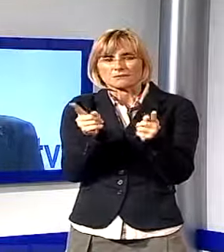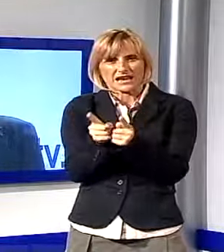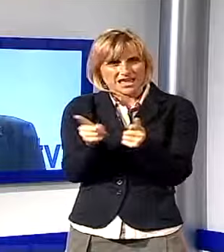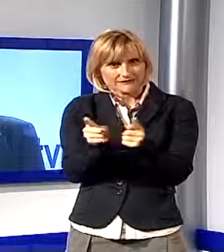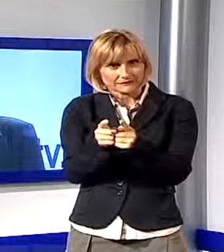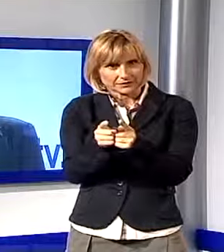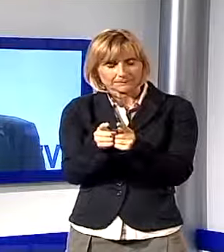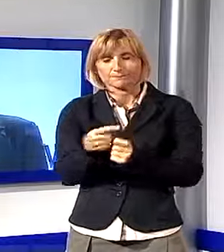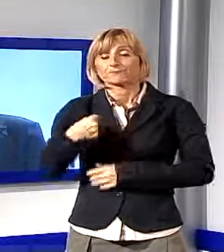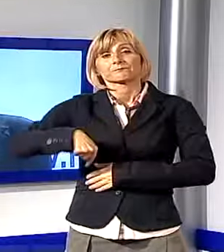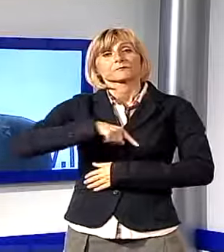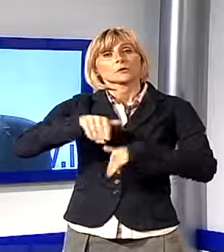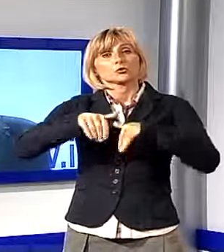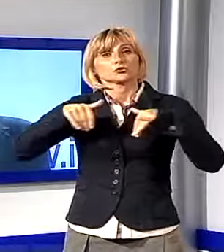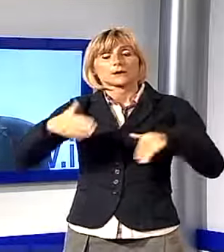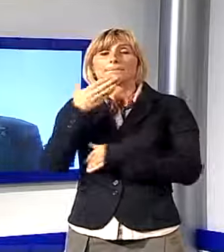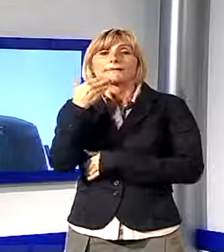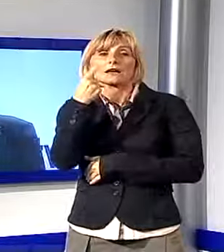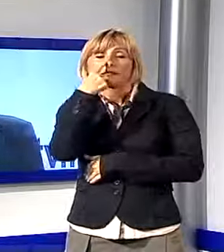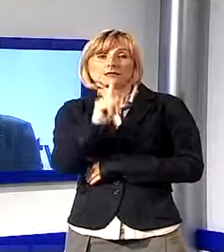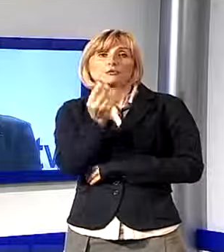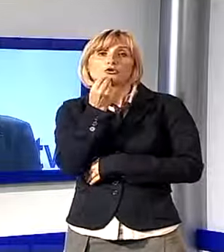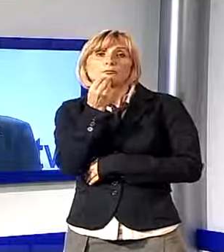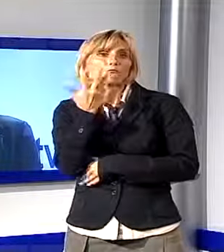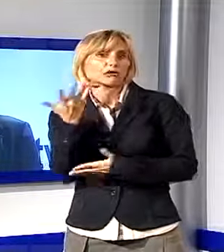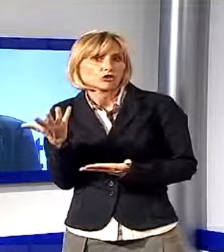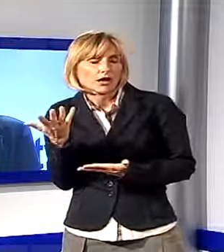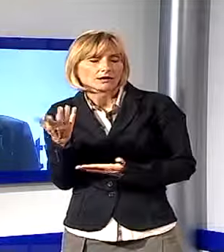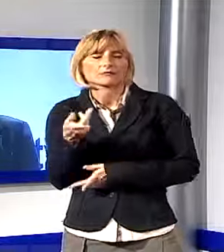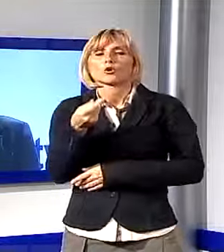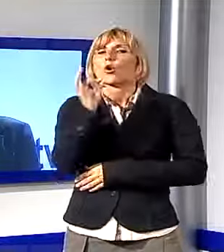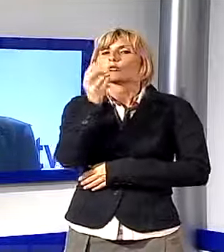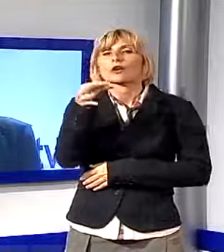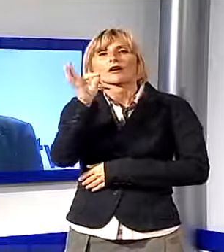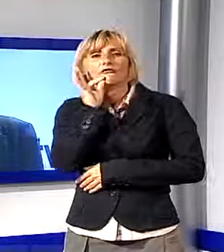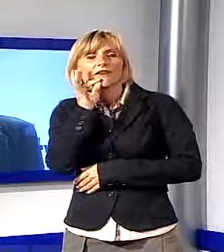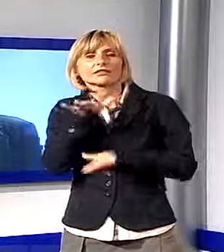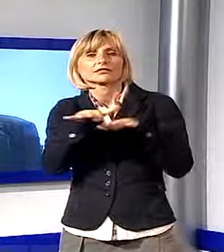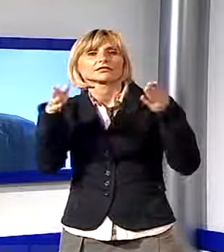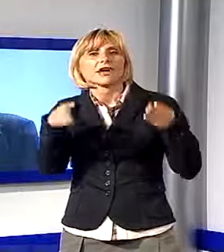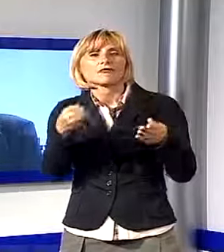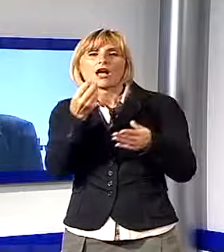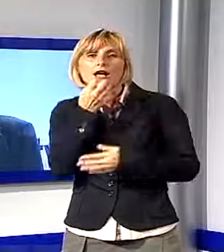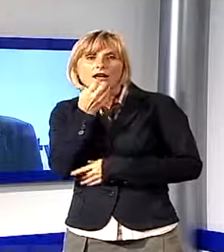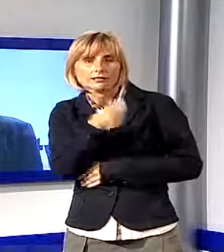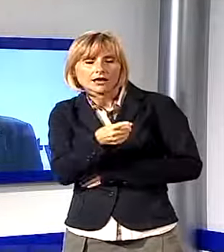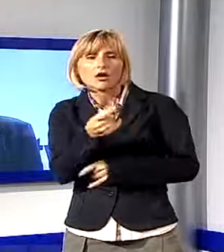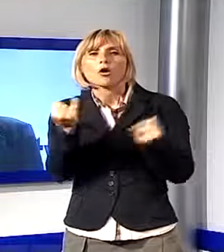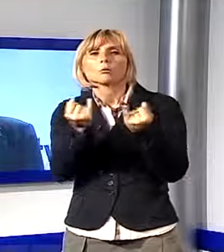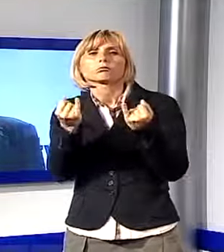nostri musei mancano spazi dedicati al ristoro, ad una caffetteria, alla tavola calda, spazi per mini concerti, per